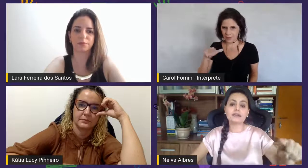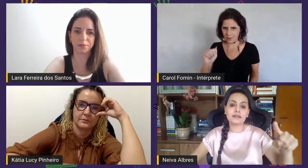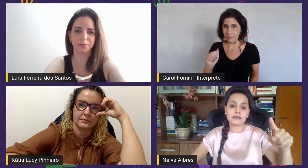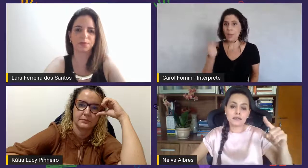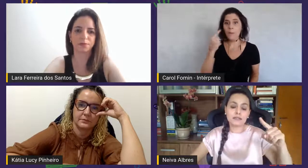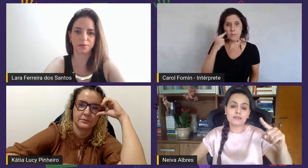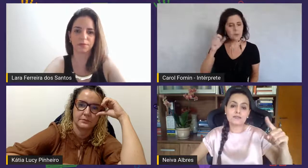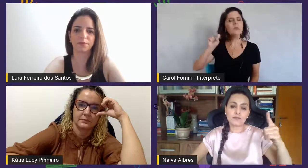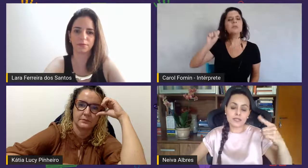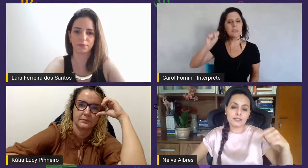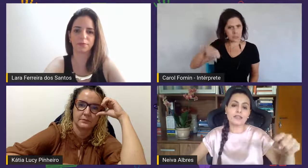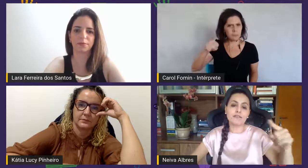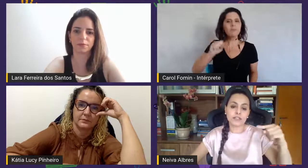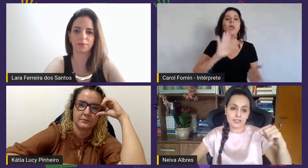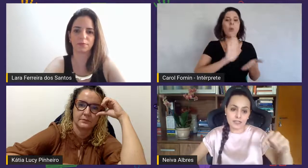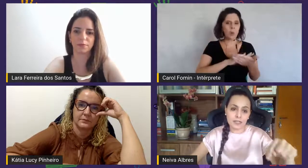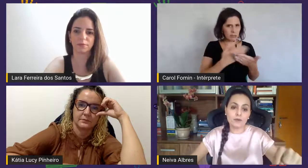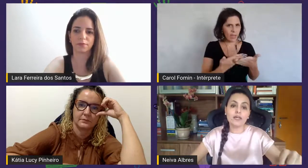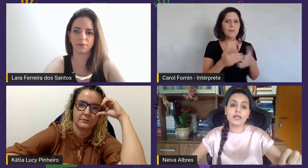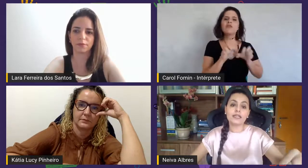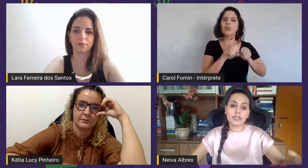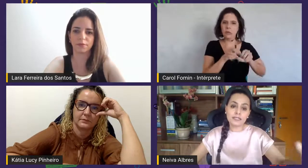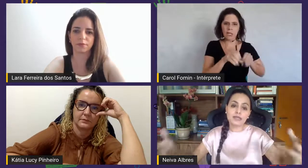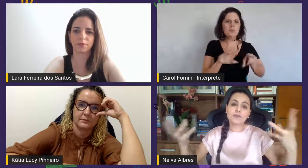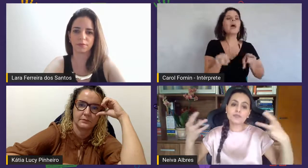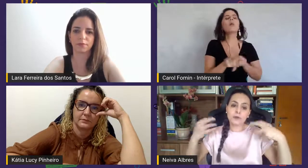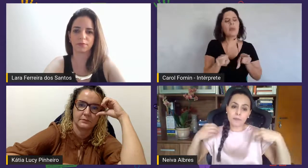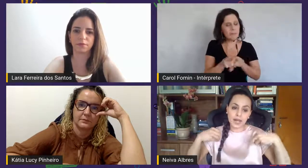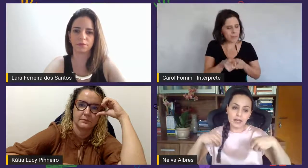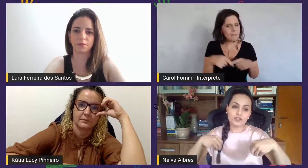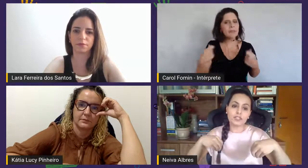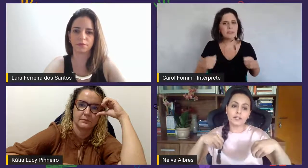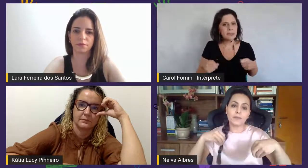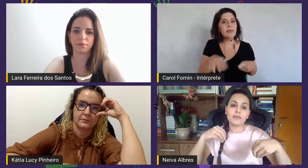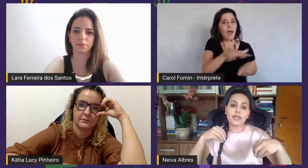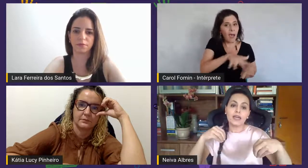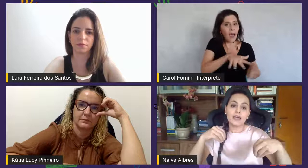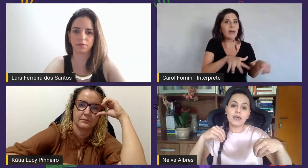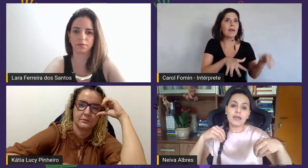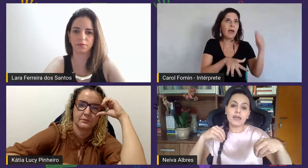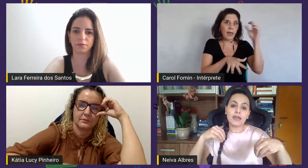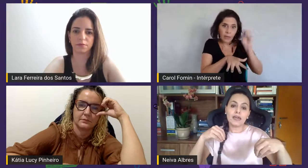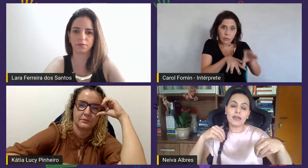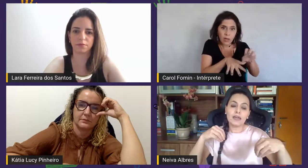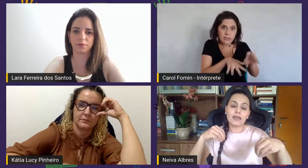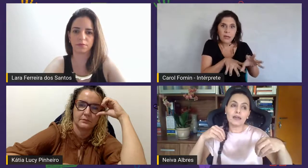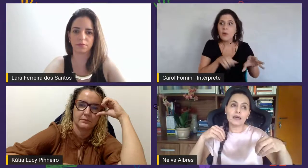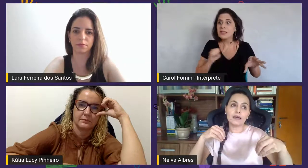precisa desenvolver essa reflexão e trazer para a sua prática